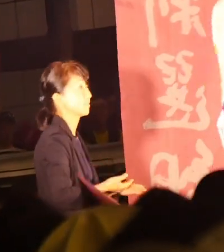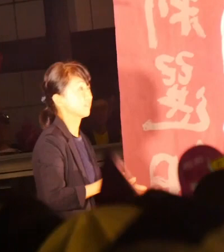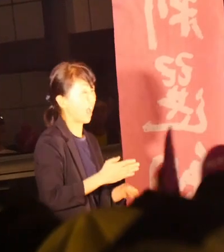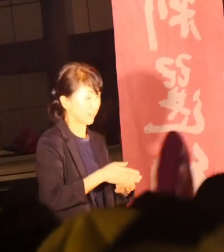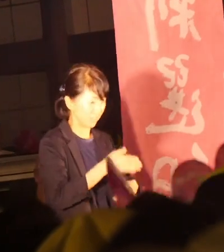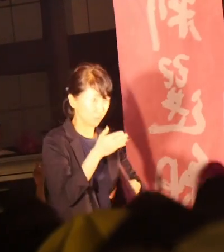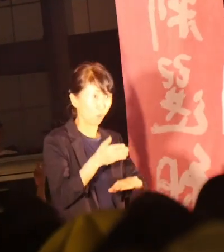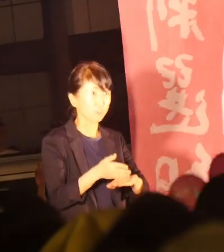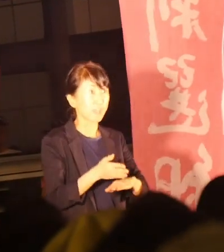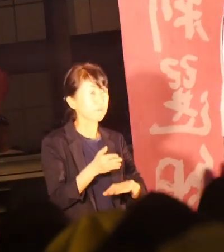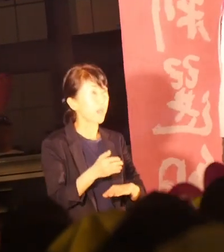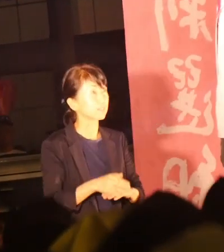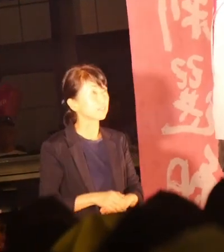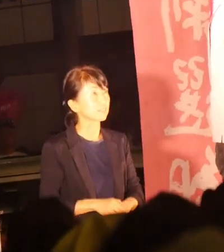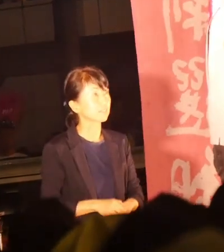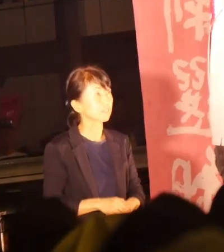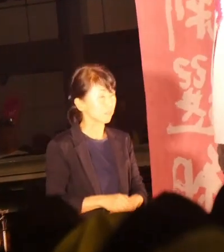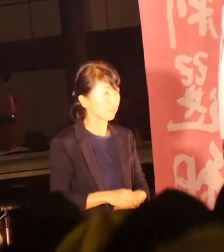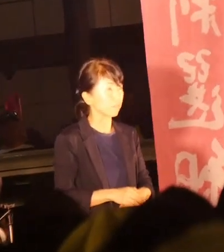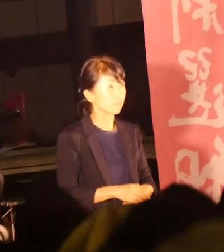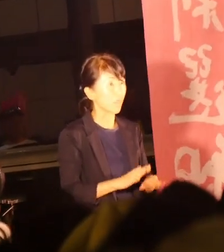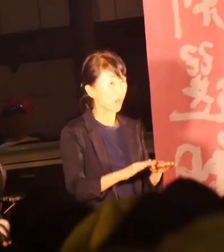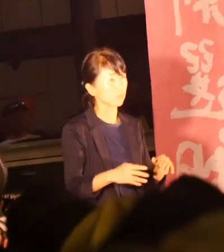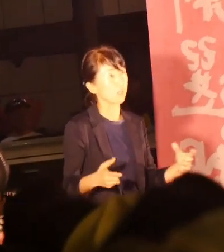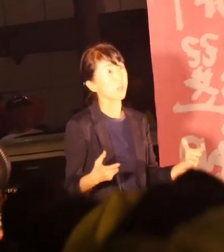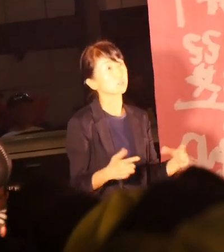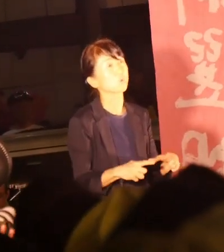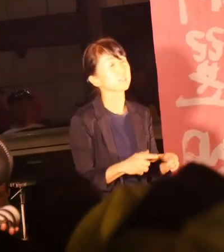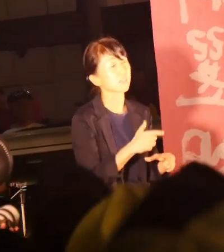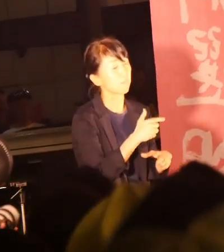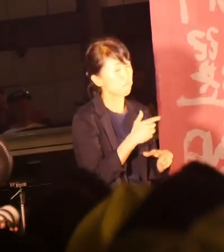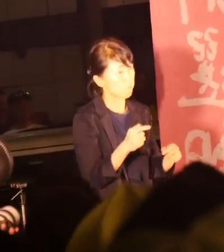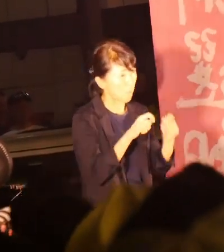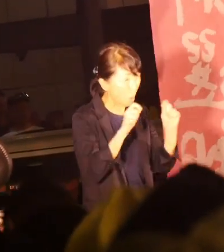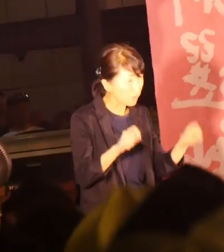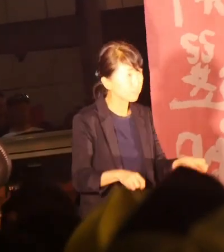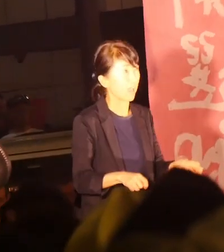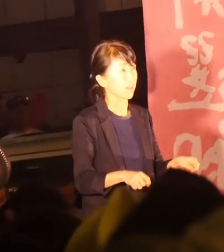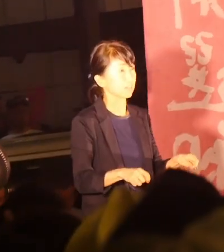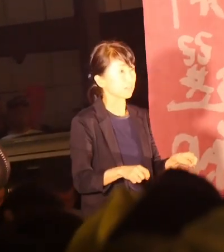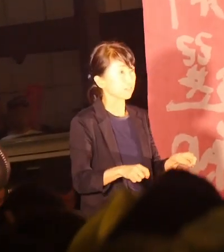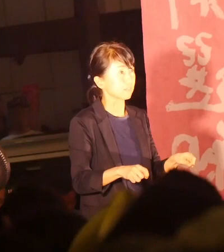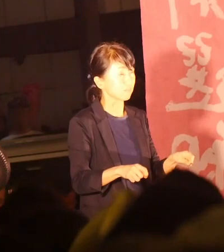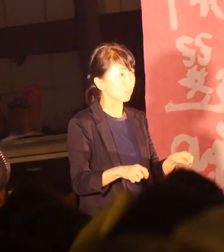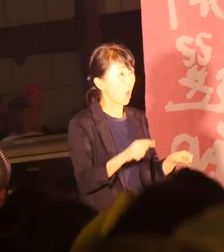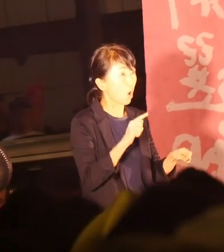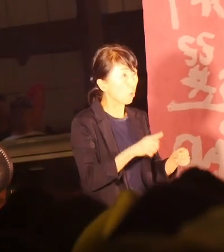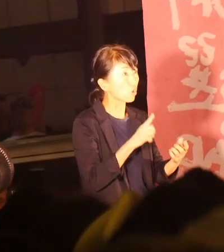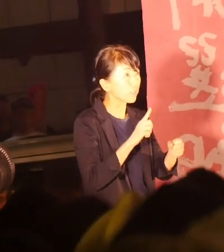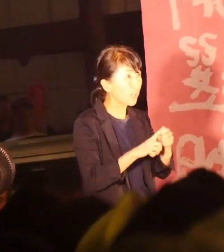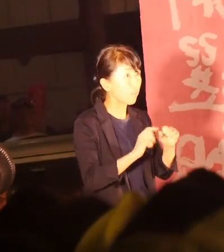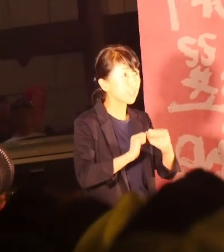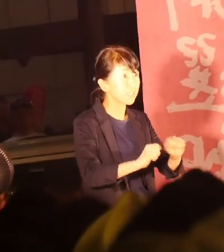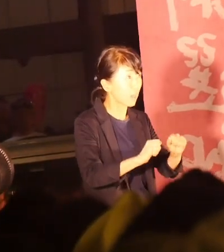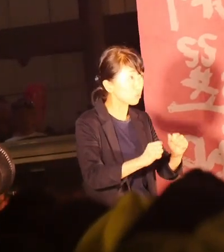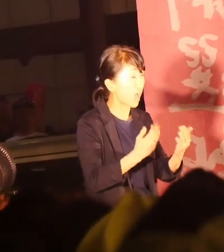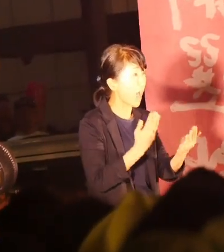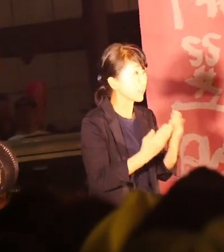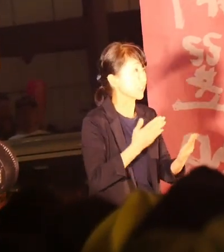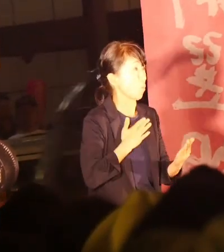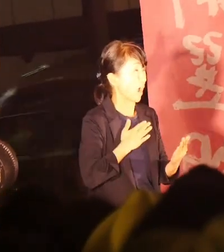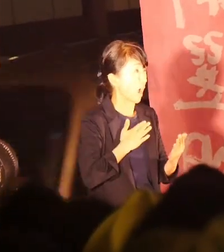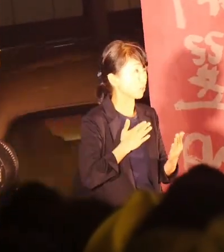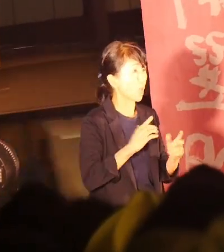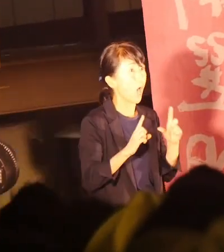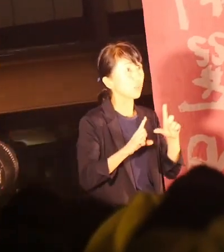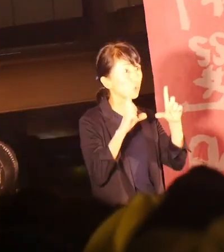ありがとうございます。少子化が大問題だった、だったらやることはっきりしてるだろう。そして東京大都市で